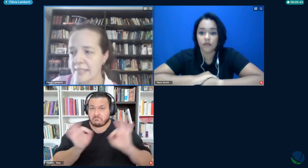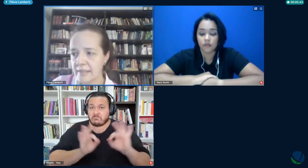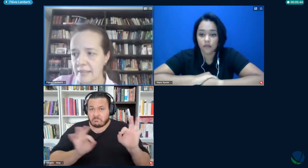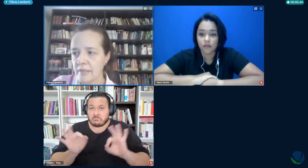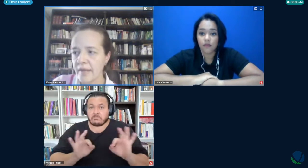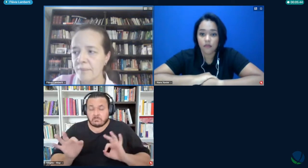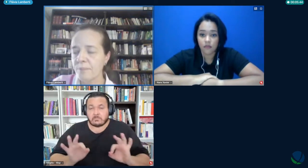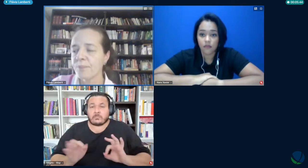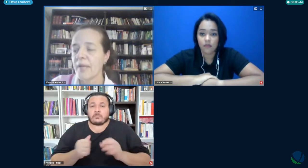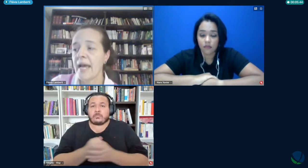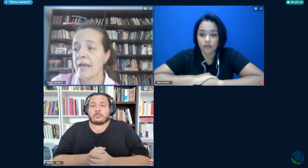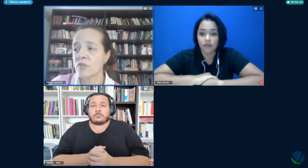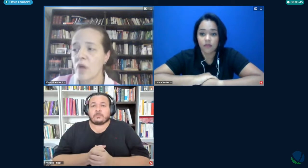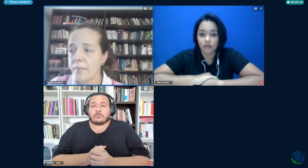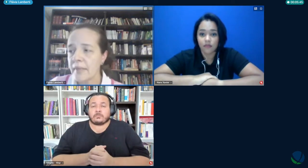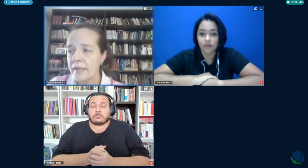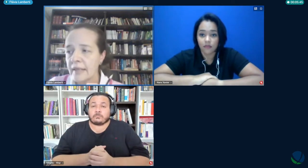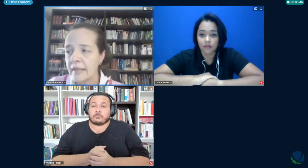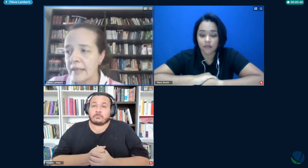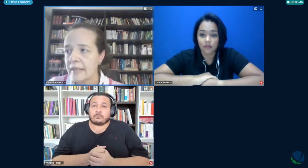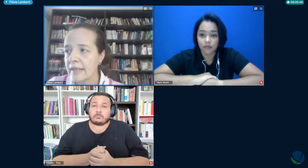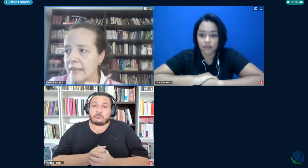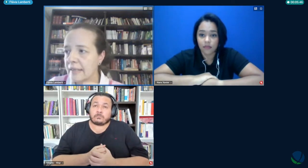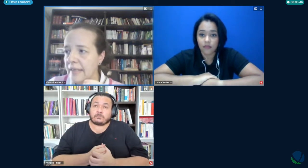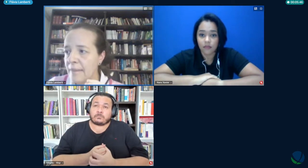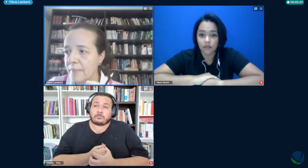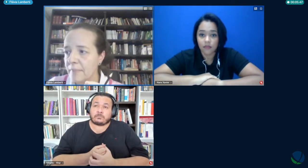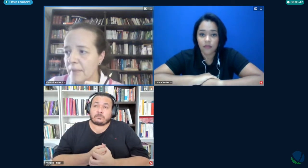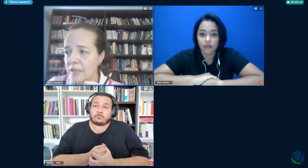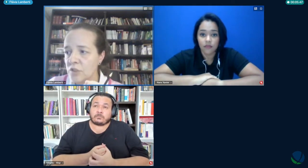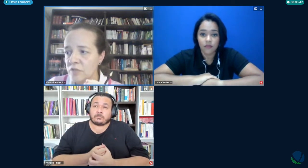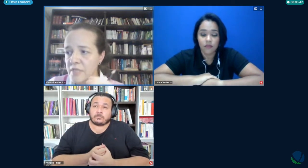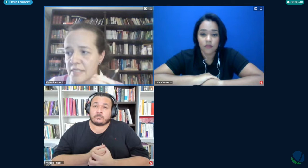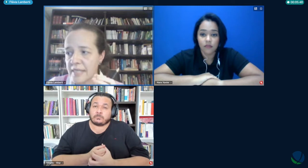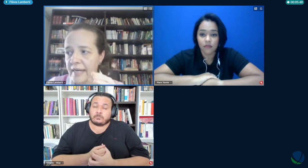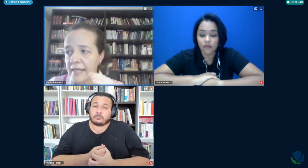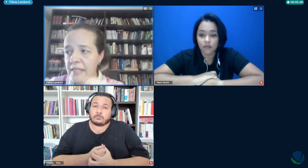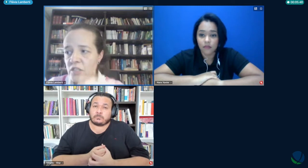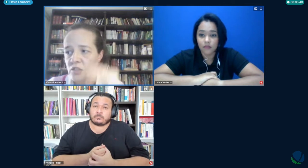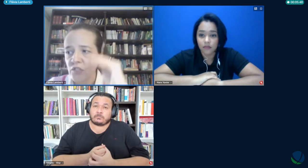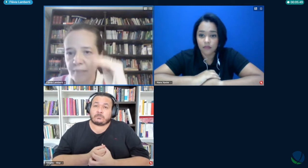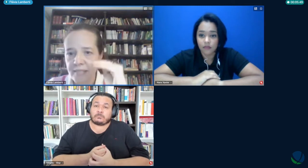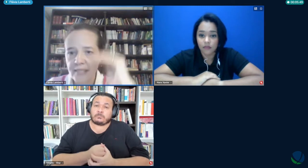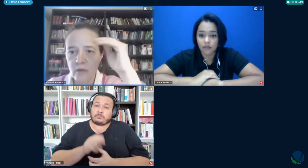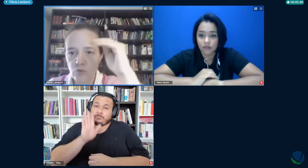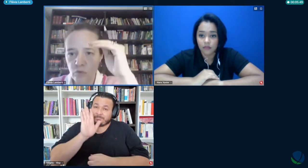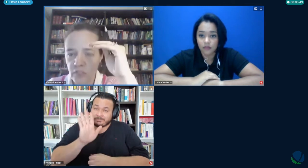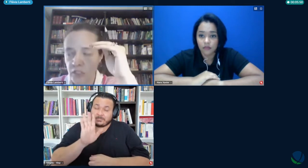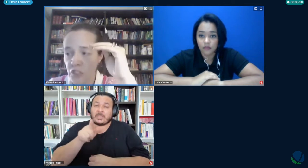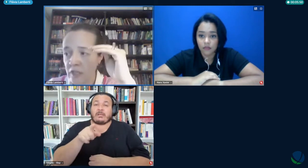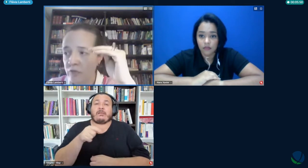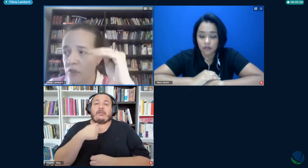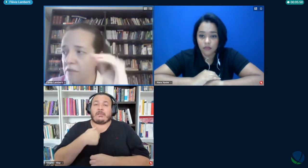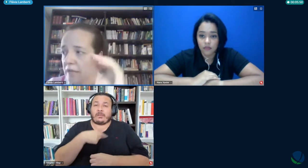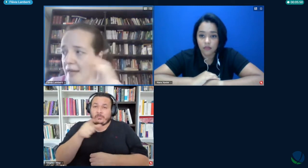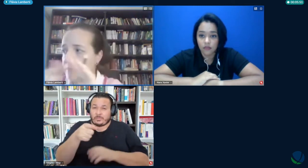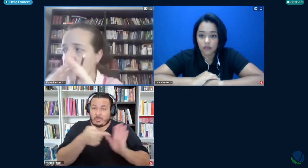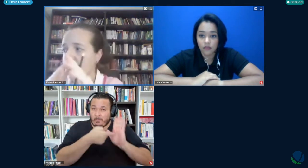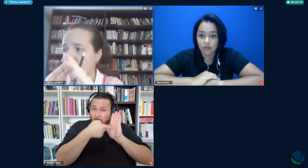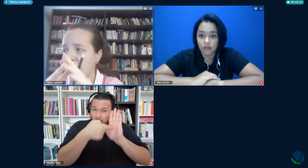Né, assim, né. Só, né, acho que você, antes de apresentar os